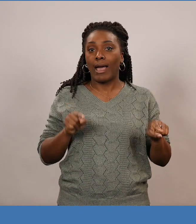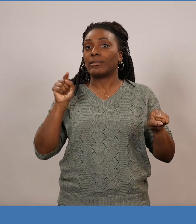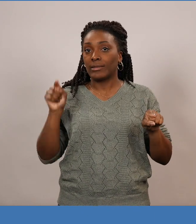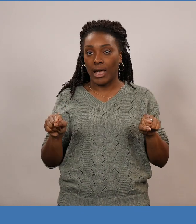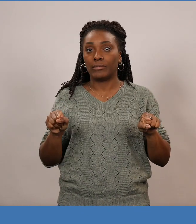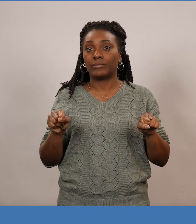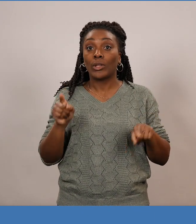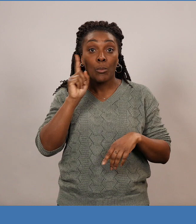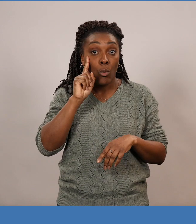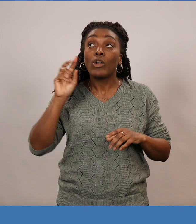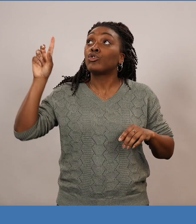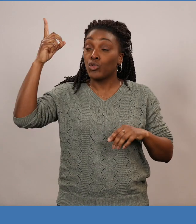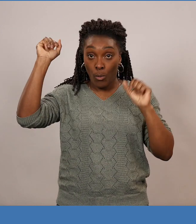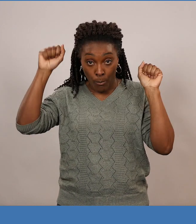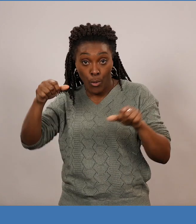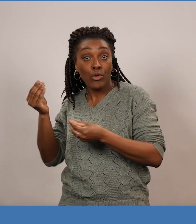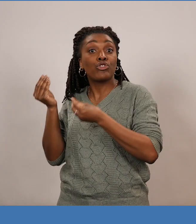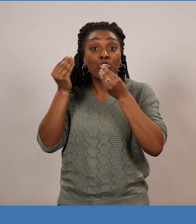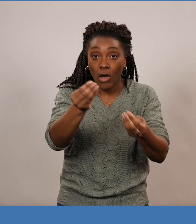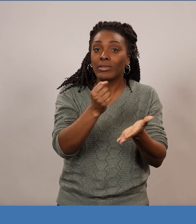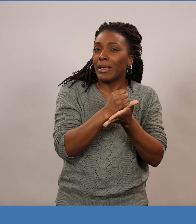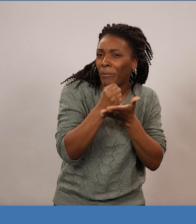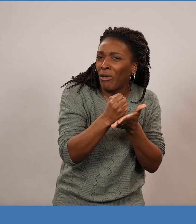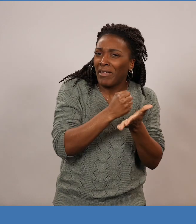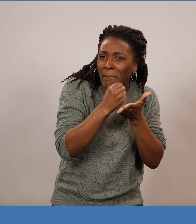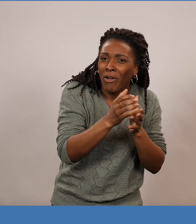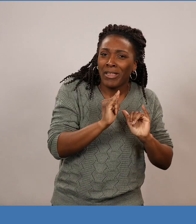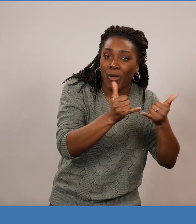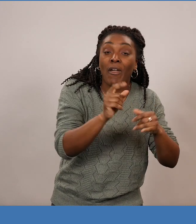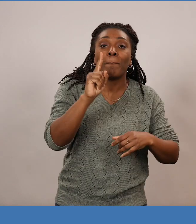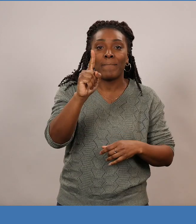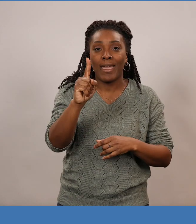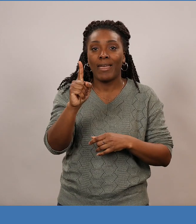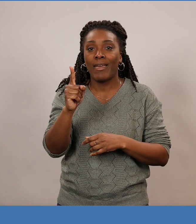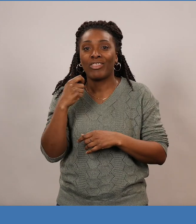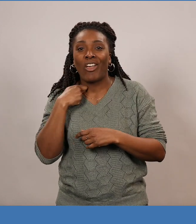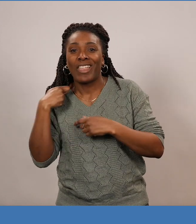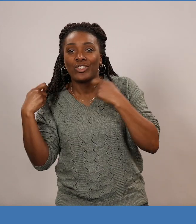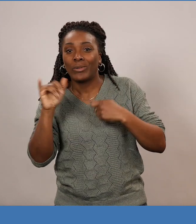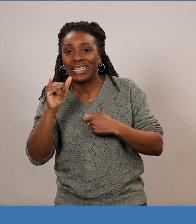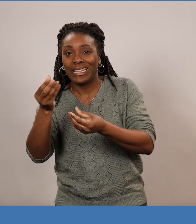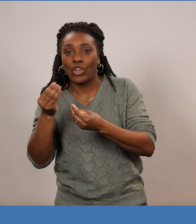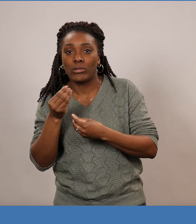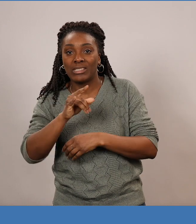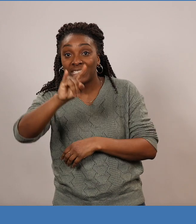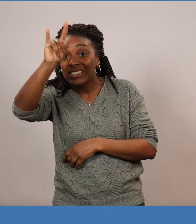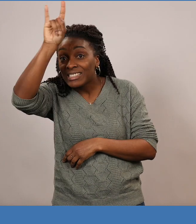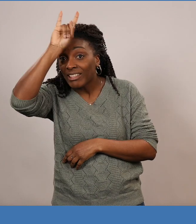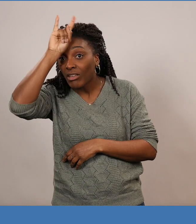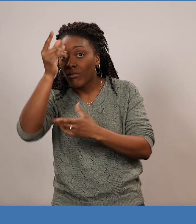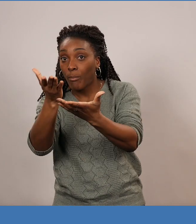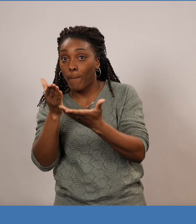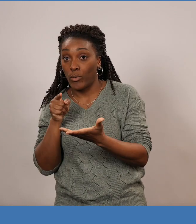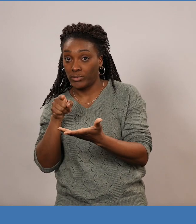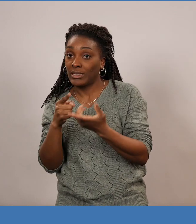deux parce que Dieu peut permettre des épreuves, mais c'est le diable l'auteur de la tentation. Le